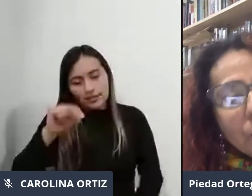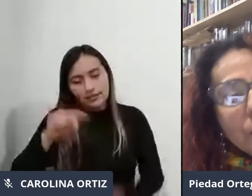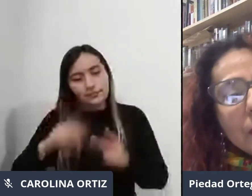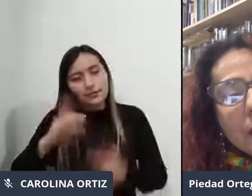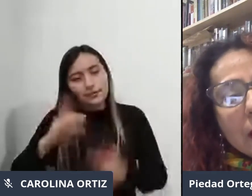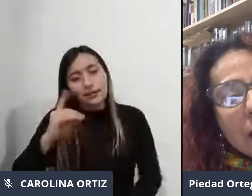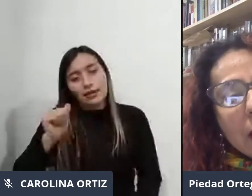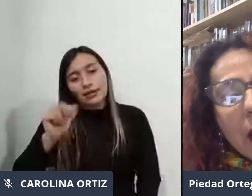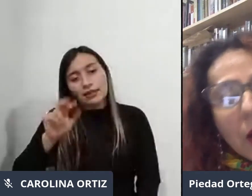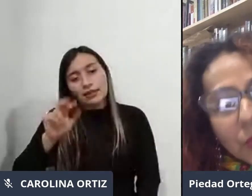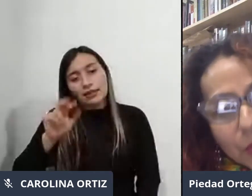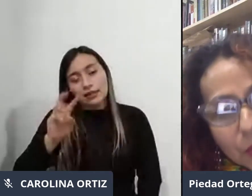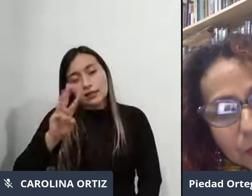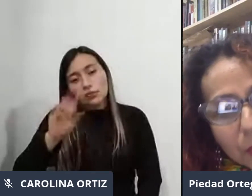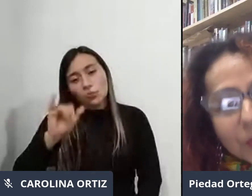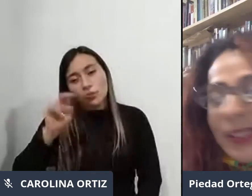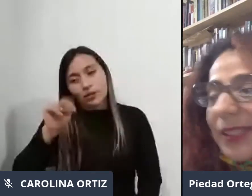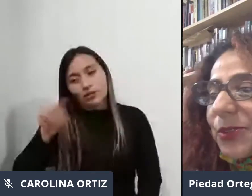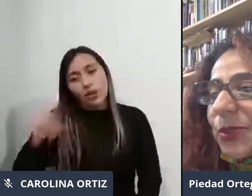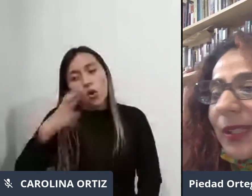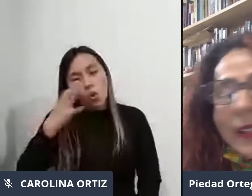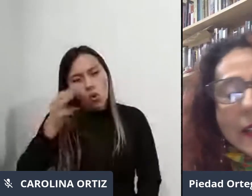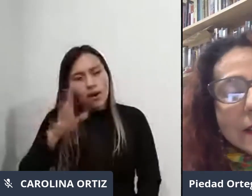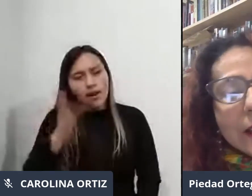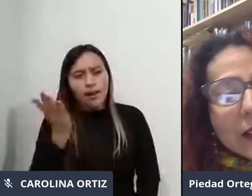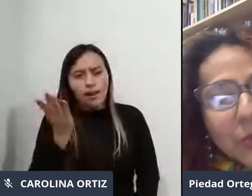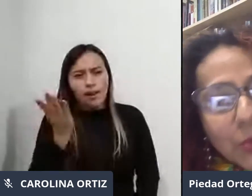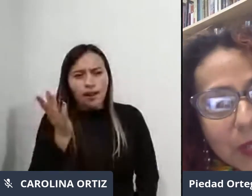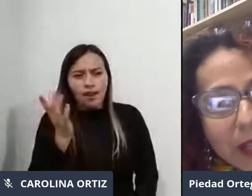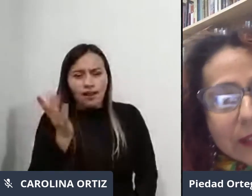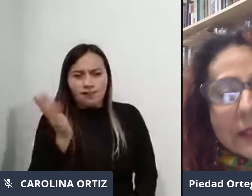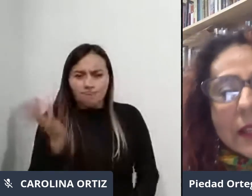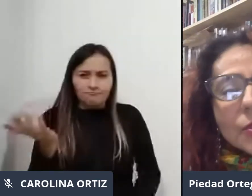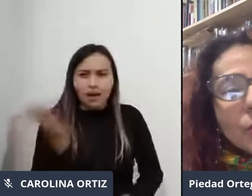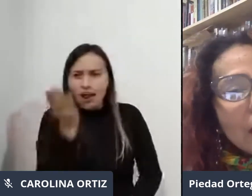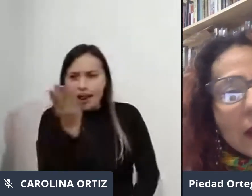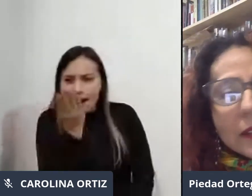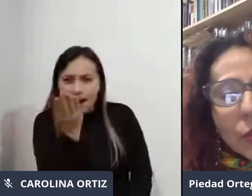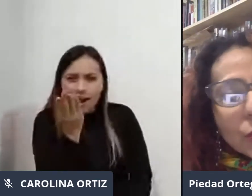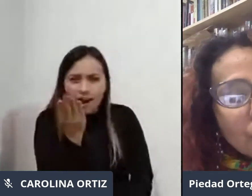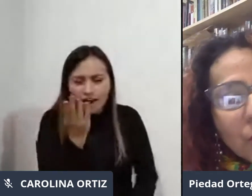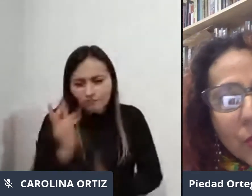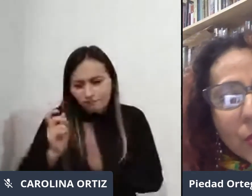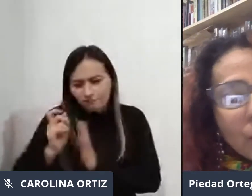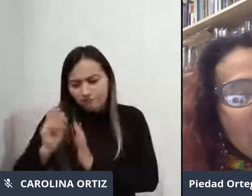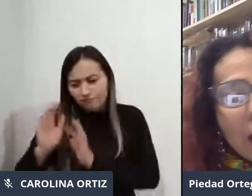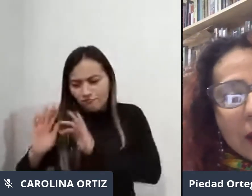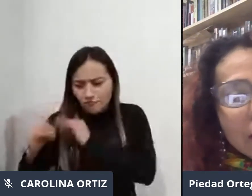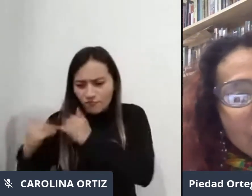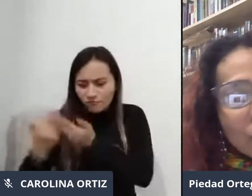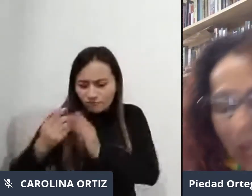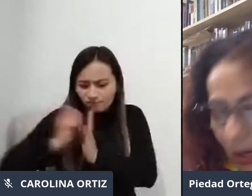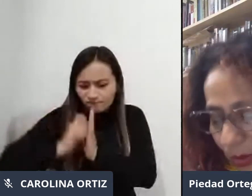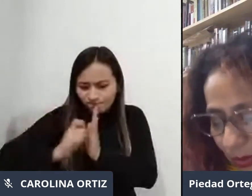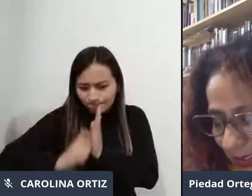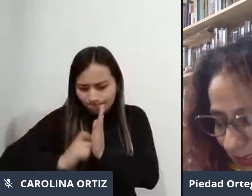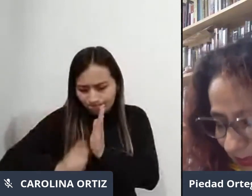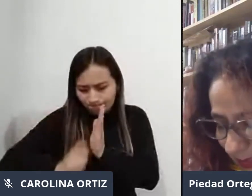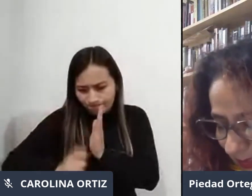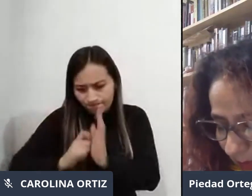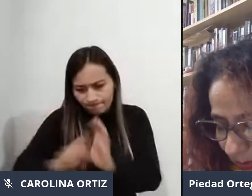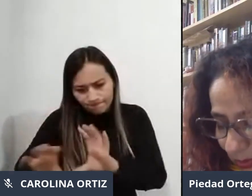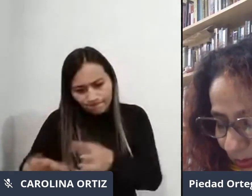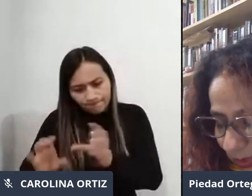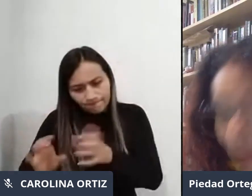produciendo audios, produciendo literatura, intentando llegar de otro modo a niños, a jóvenes